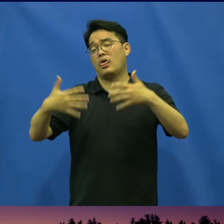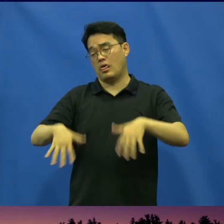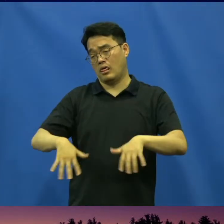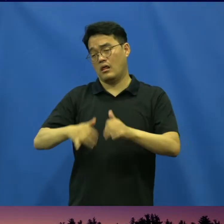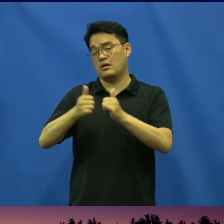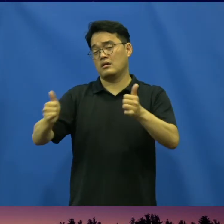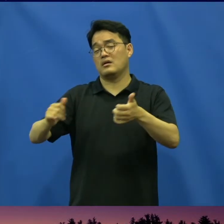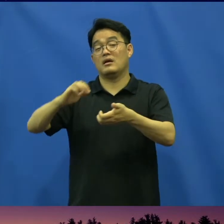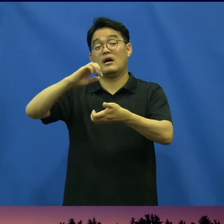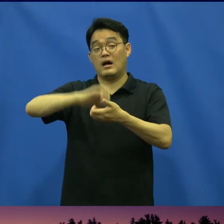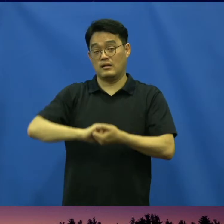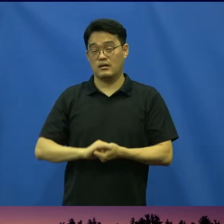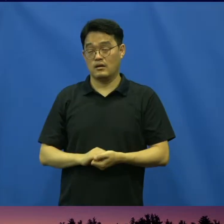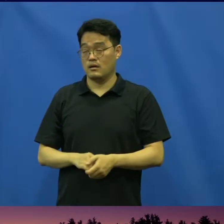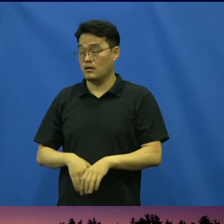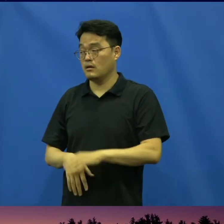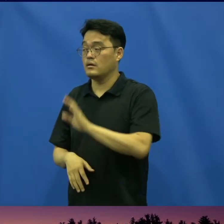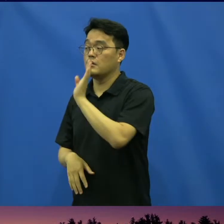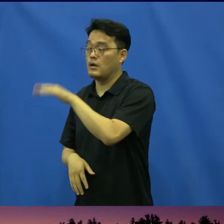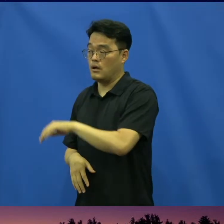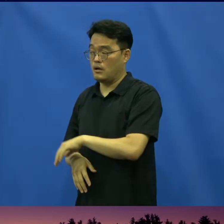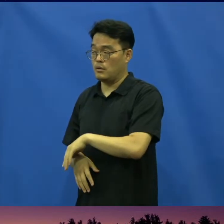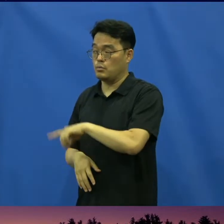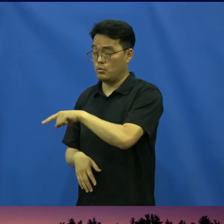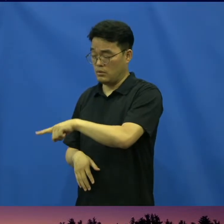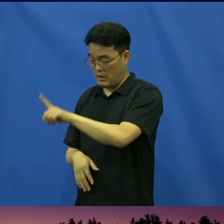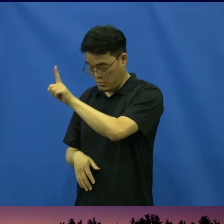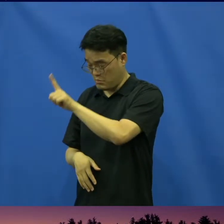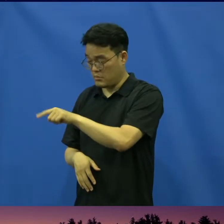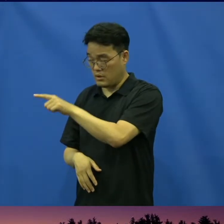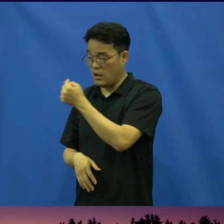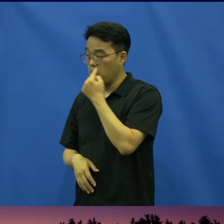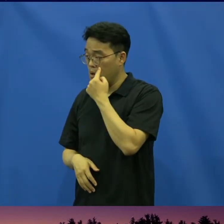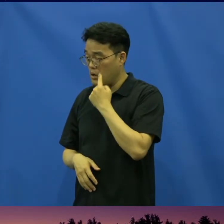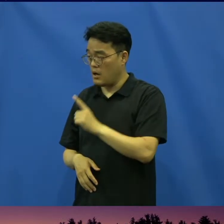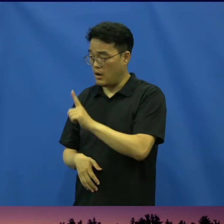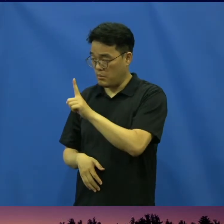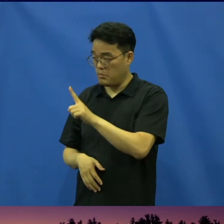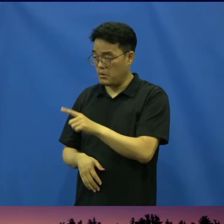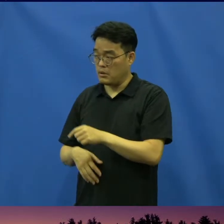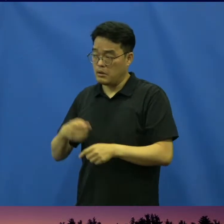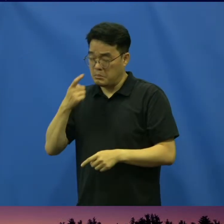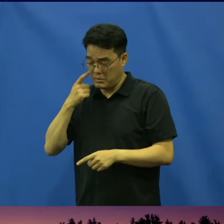이것만 하면 너는 너 인생이 이제 꽃을 필 거다.